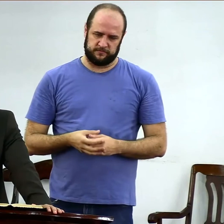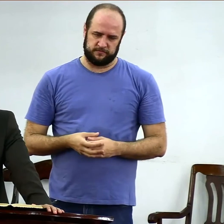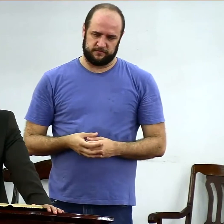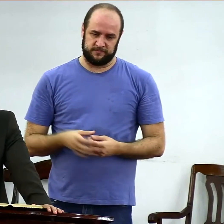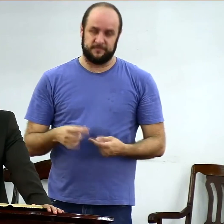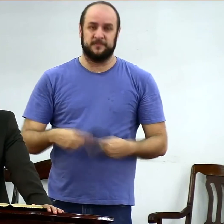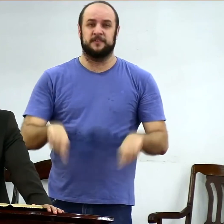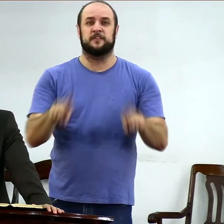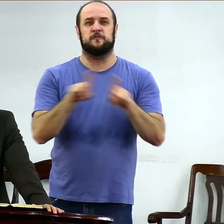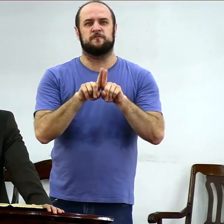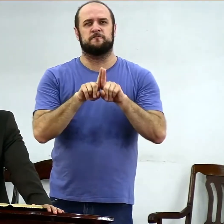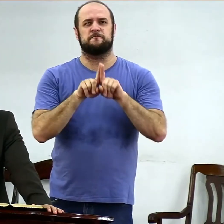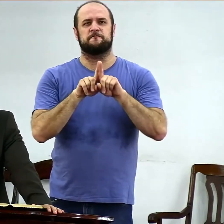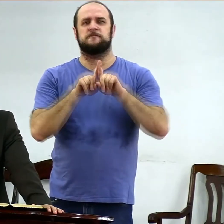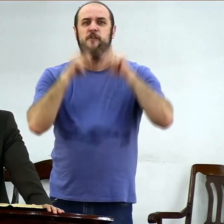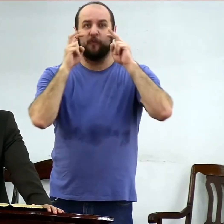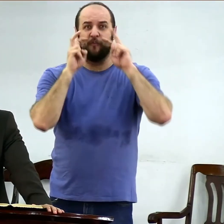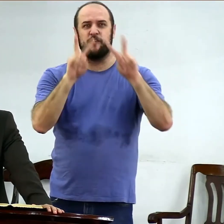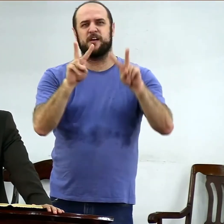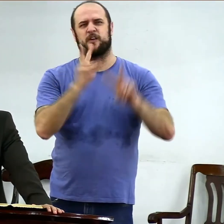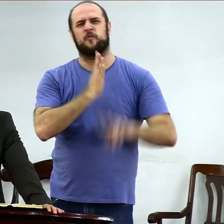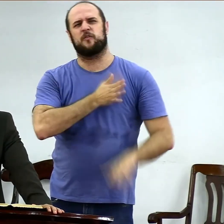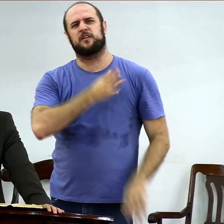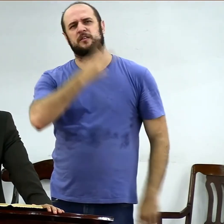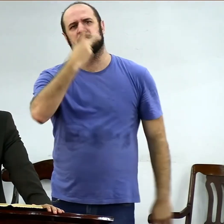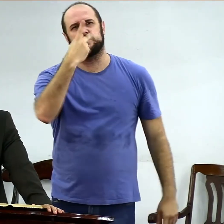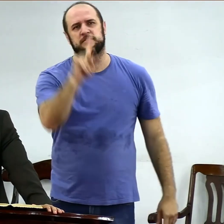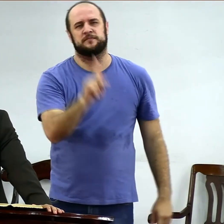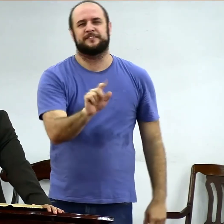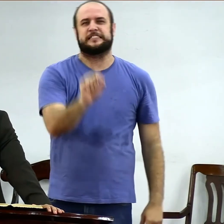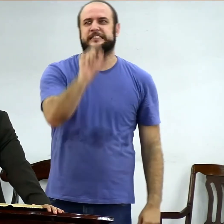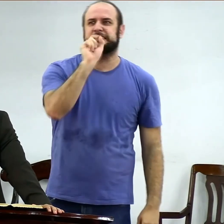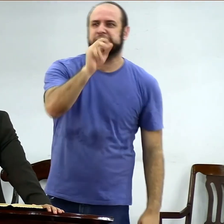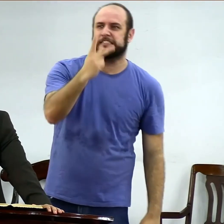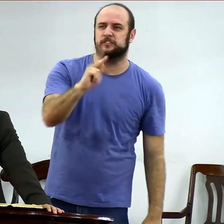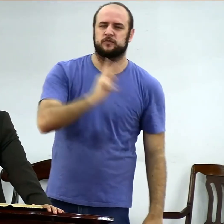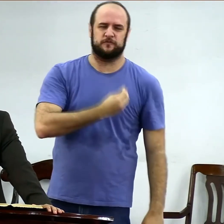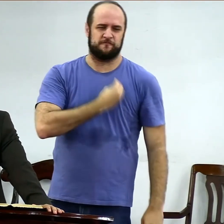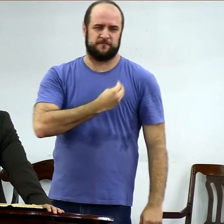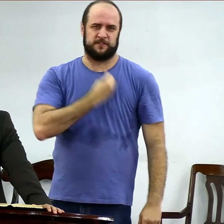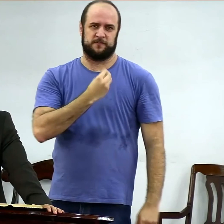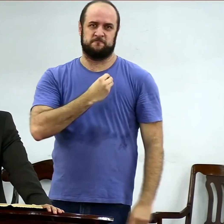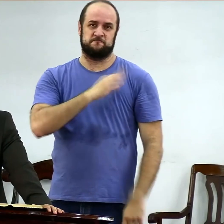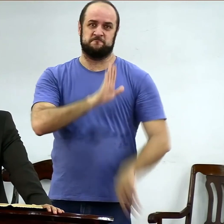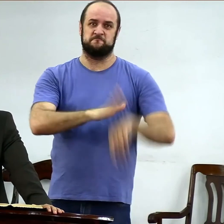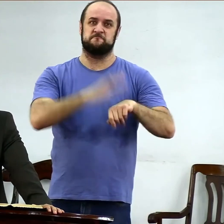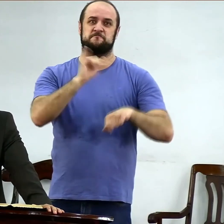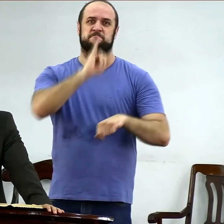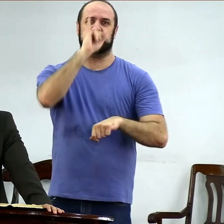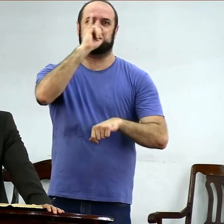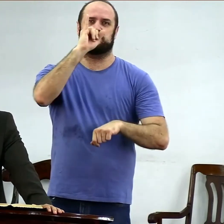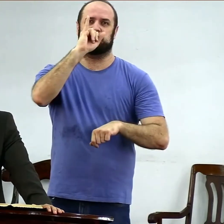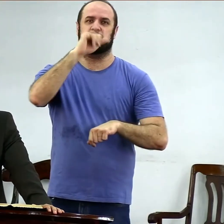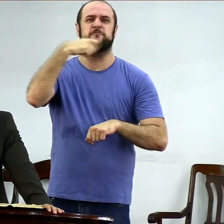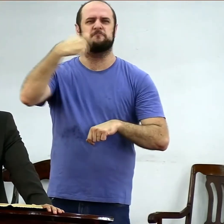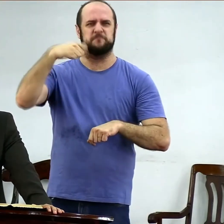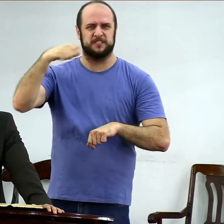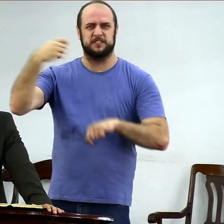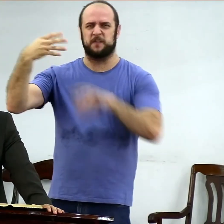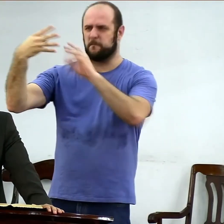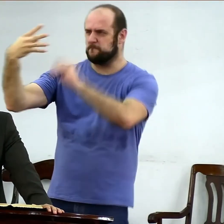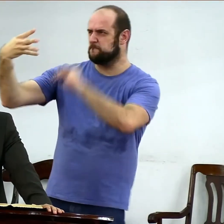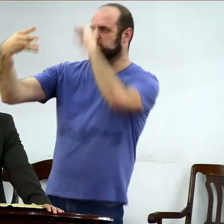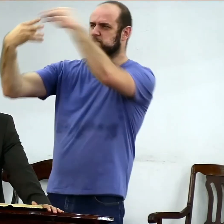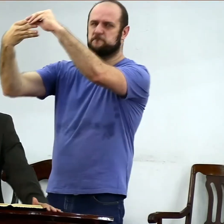Portanto, procure examinar o seu coração, o que está no topo das suas prioridades, para mudar o foco para aquilo que realmente importa